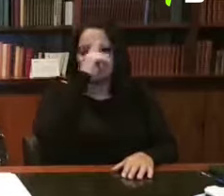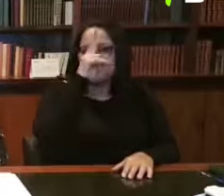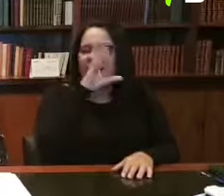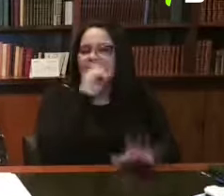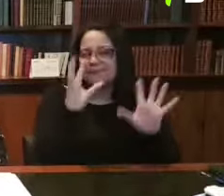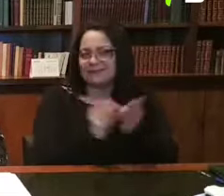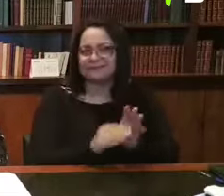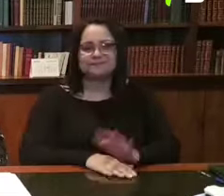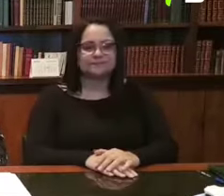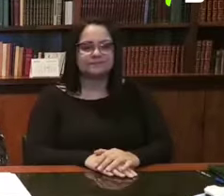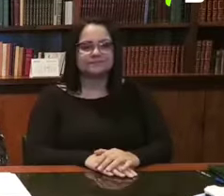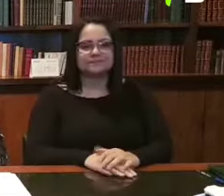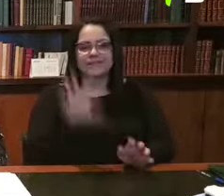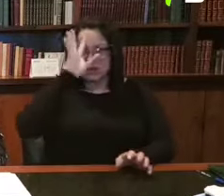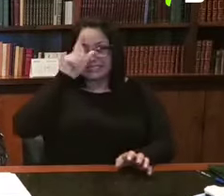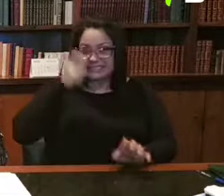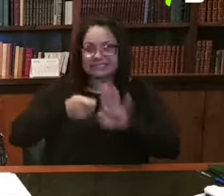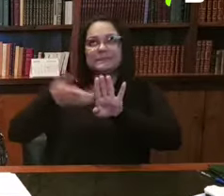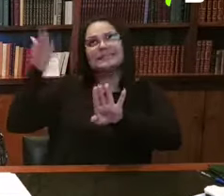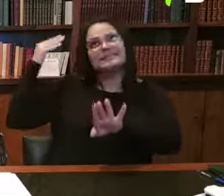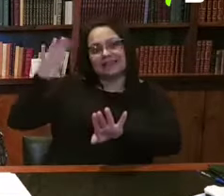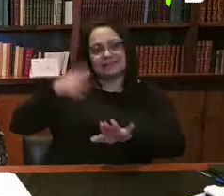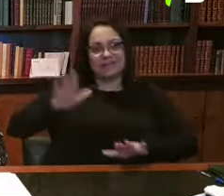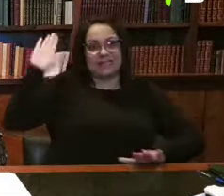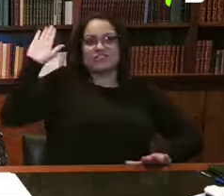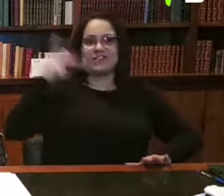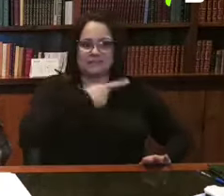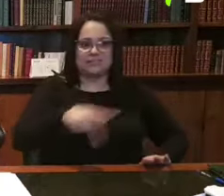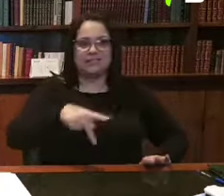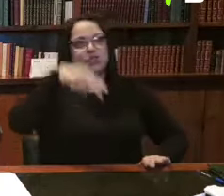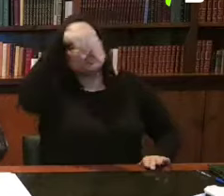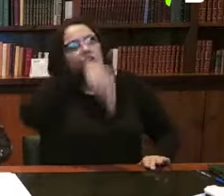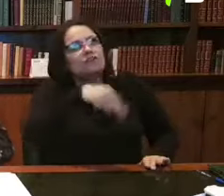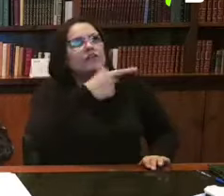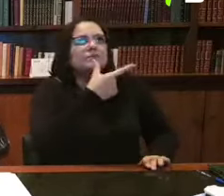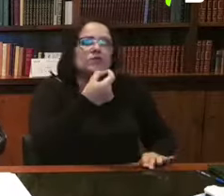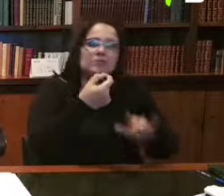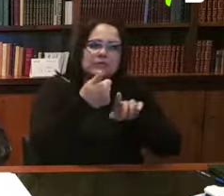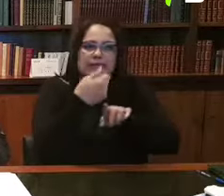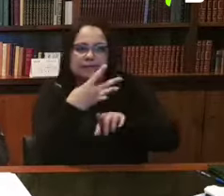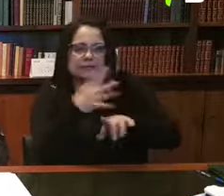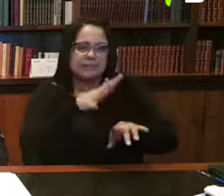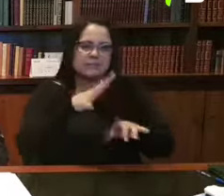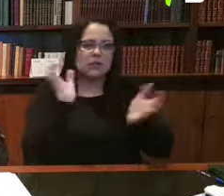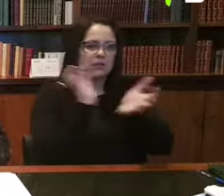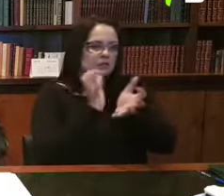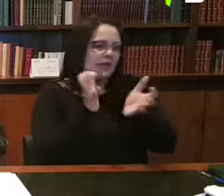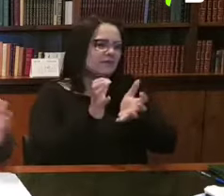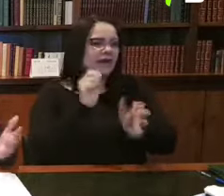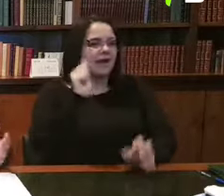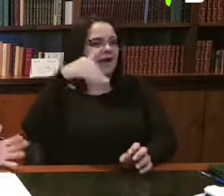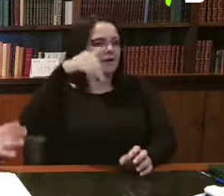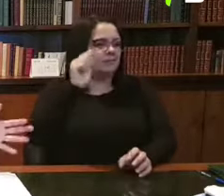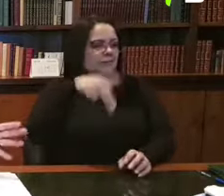eu comecei eu decidi ficar da presidente e no final de novembro 2014 o vídeo meu eu tava na academia militar das agulhas